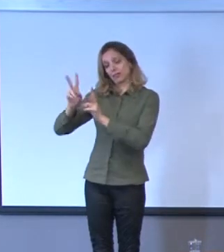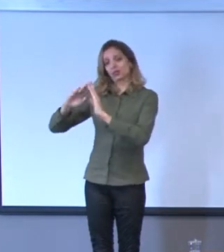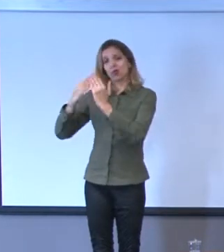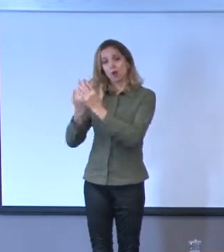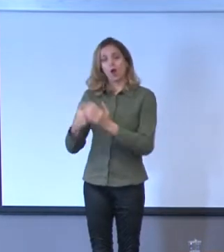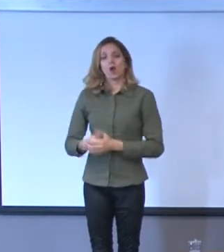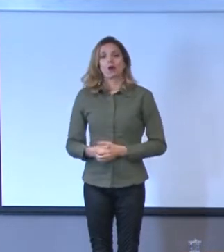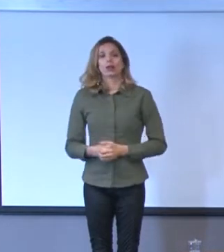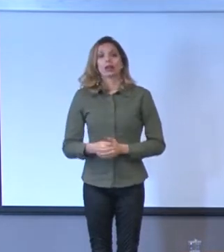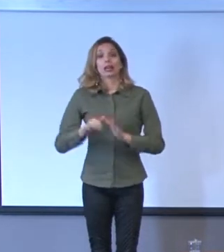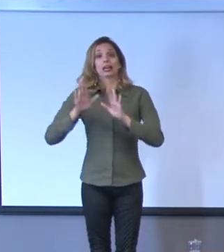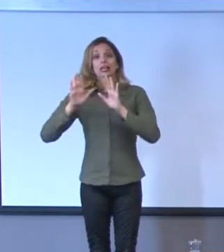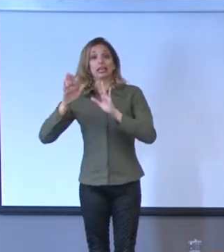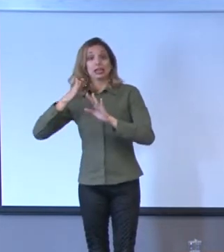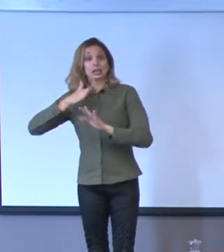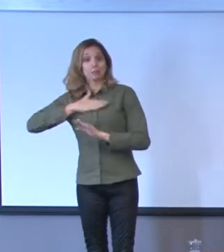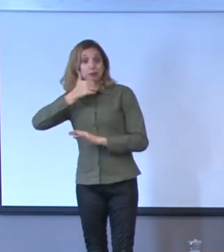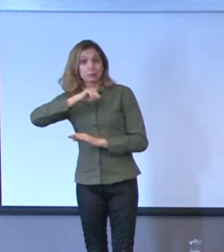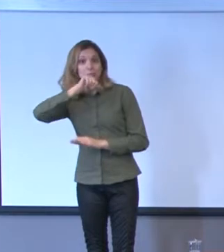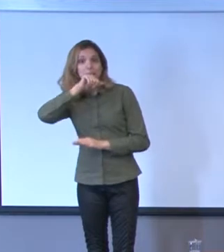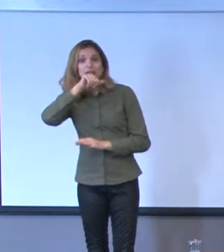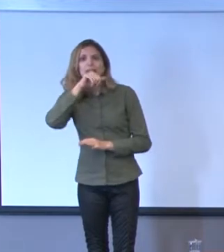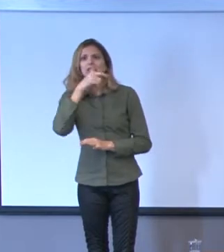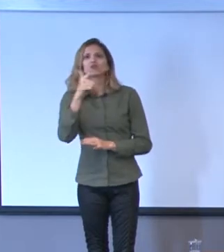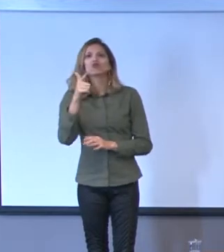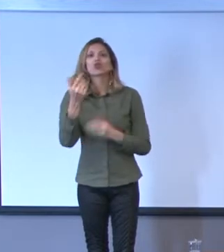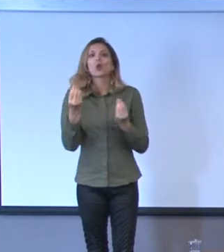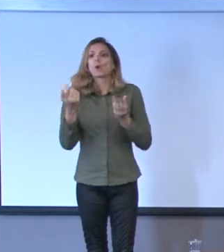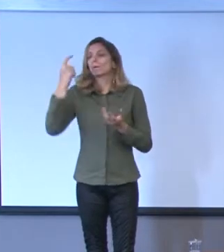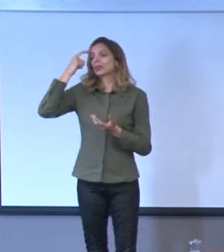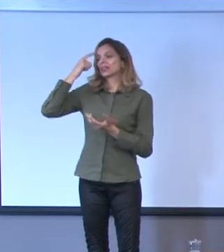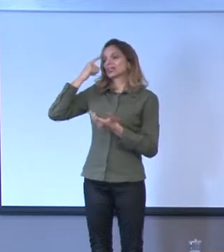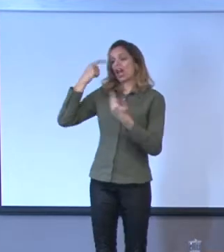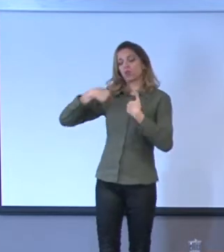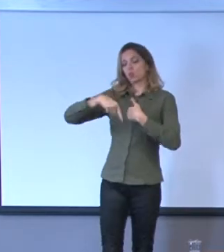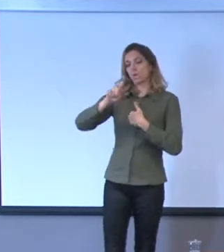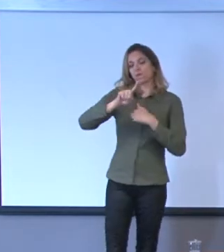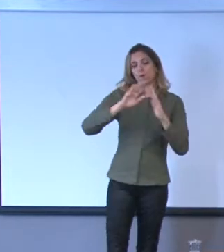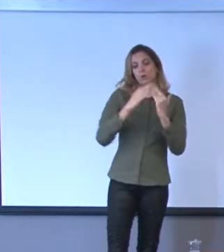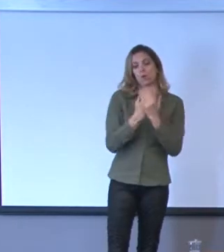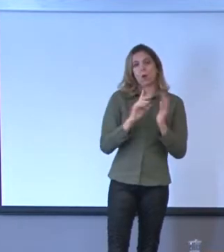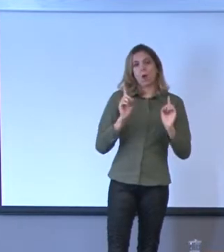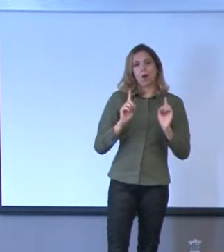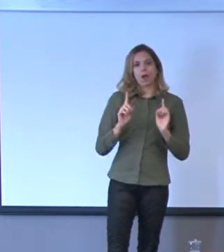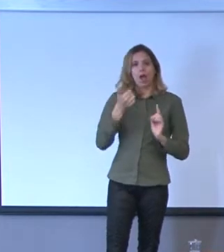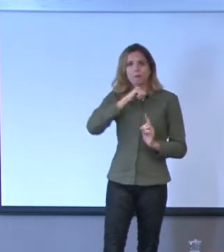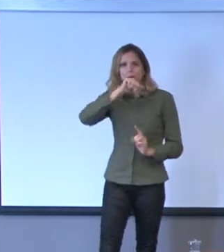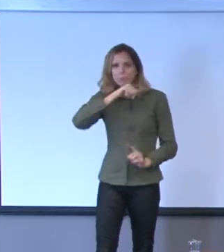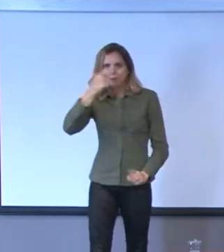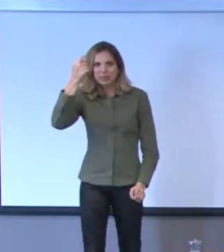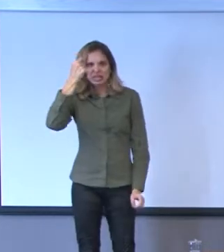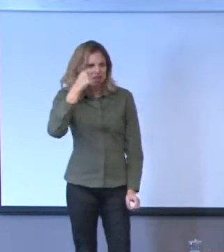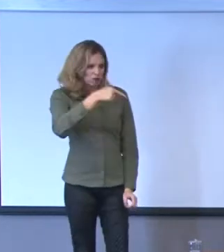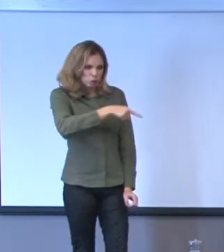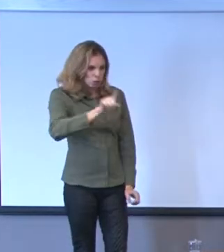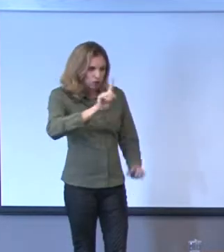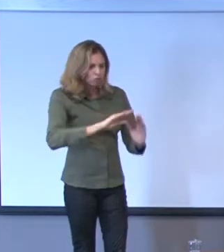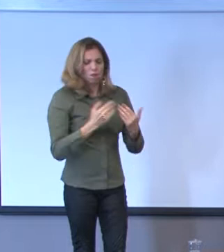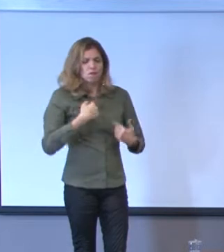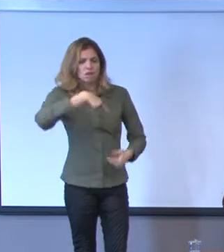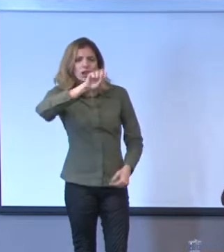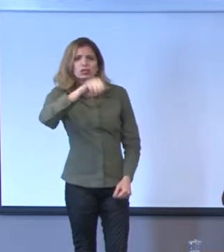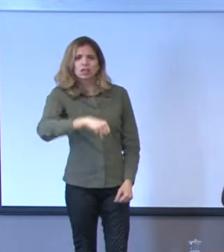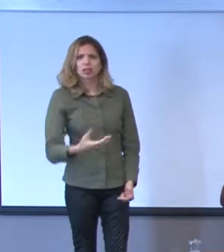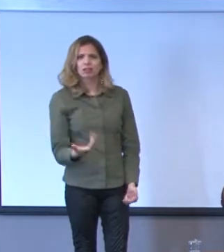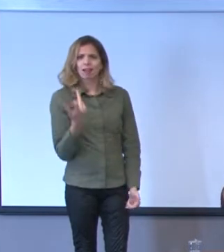e para minha mãe, não havia a possibilidade de não ir à escola. não havia possibilidade. Assim,